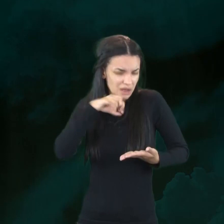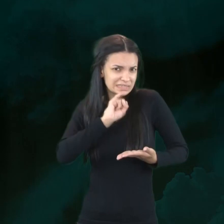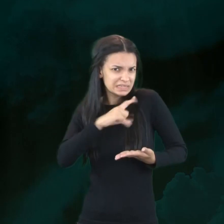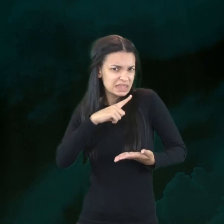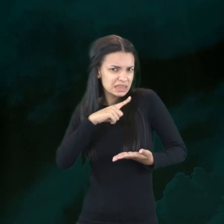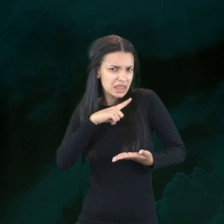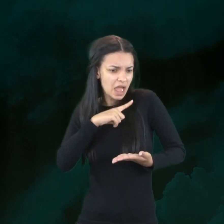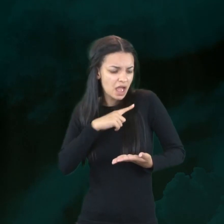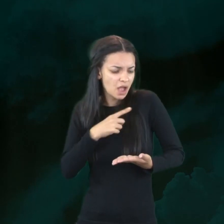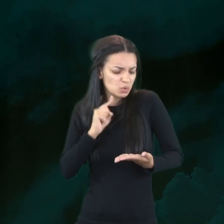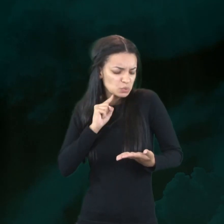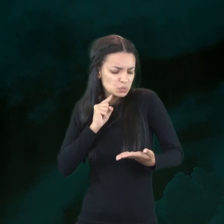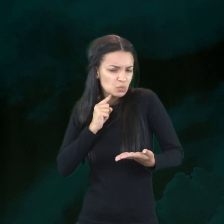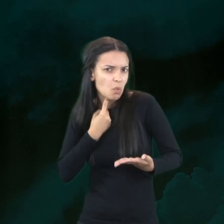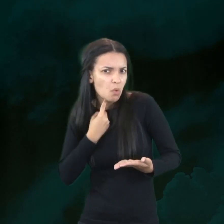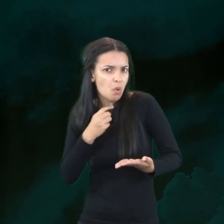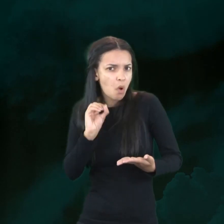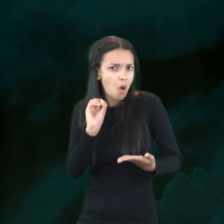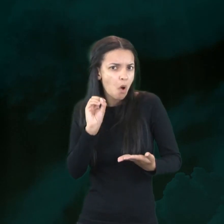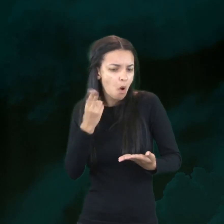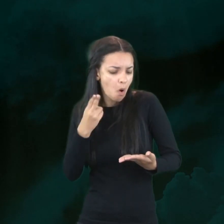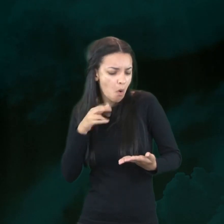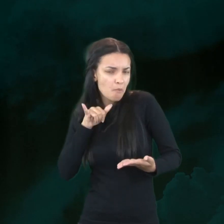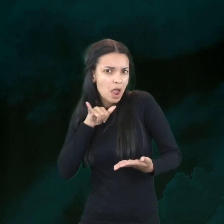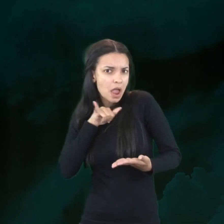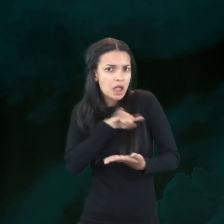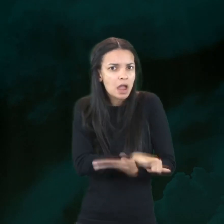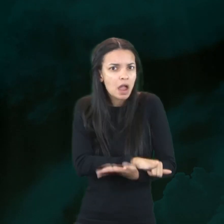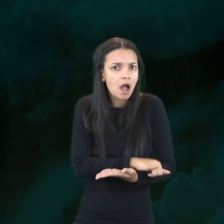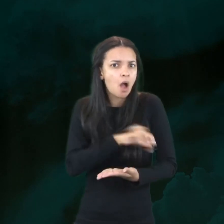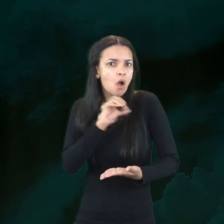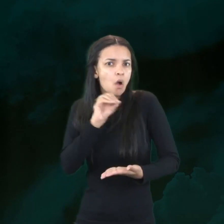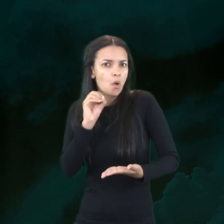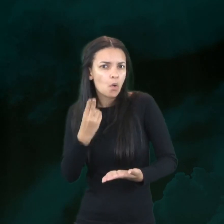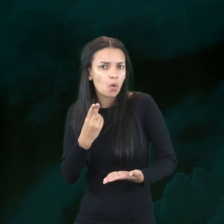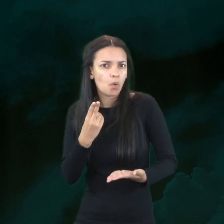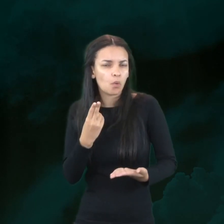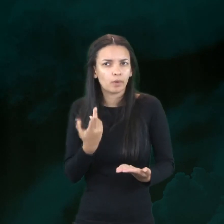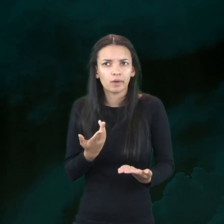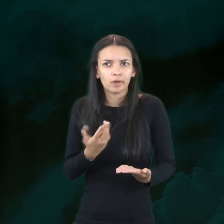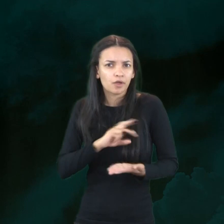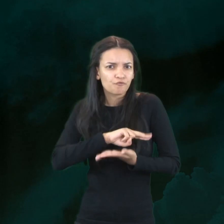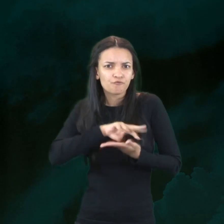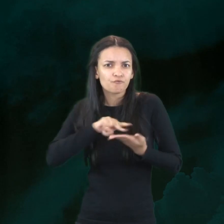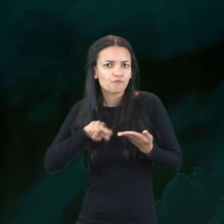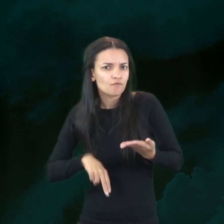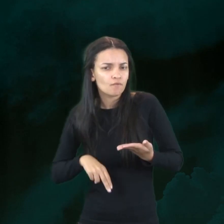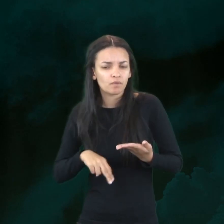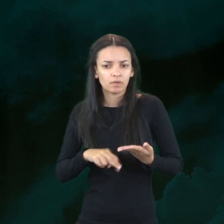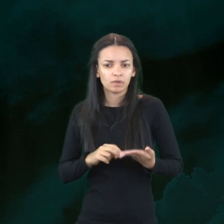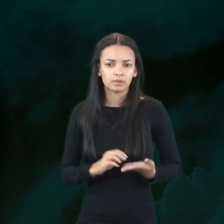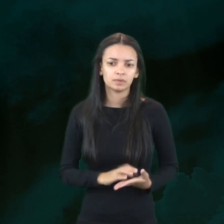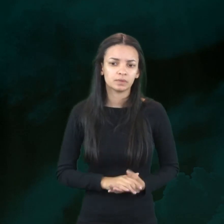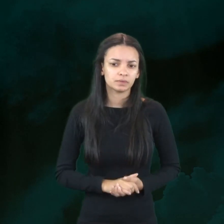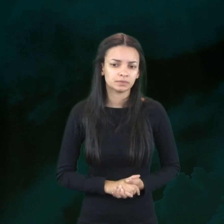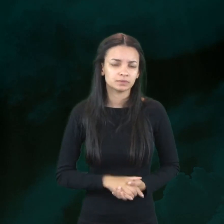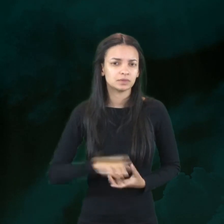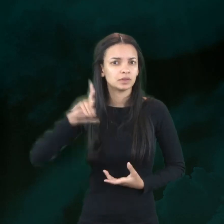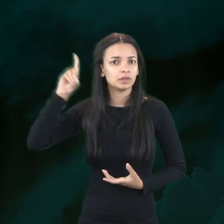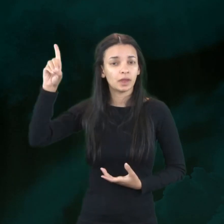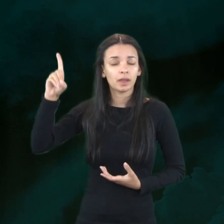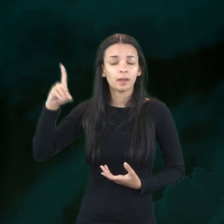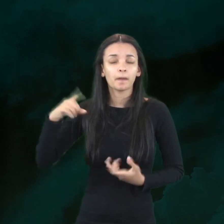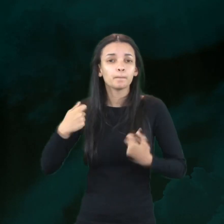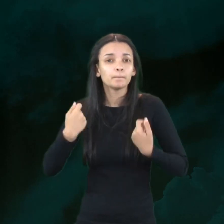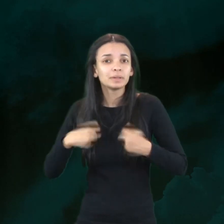dolo, para ver se tem engano, para ver se tem segundas intenções, se tem motivações impuras. Deus precisa